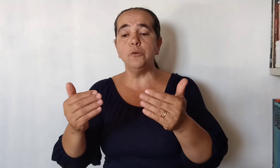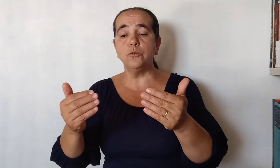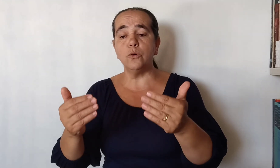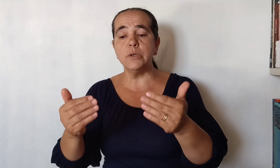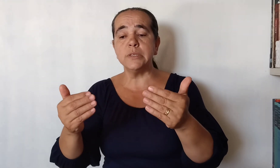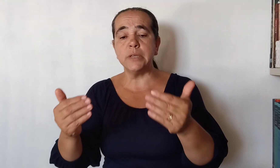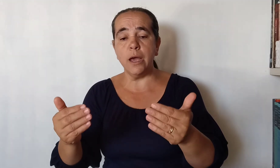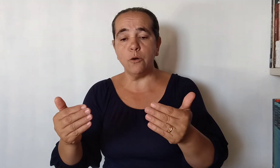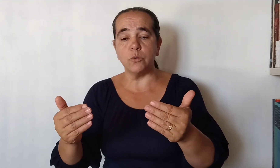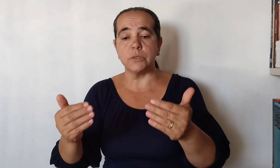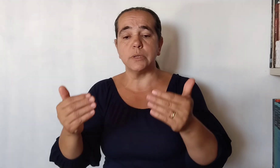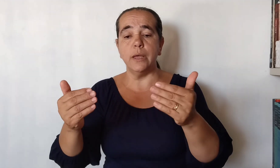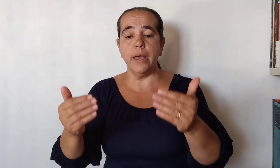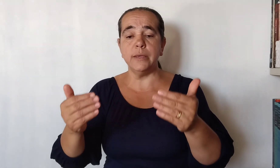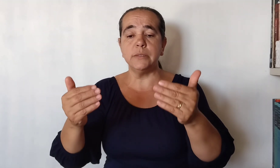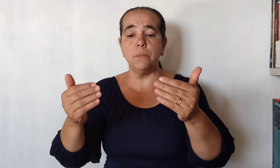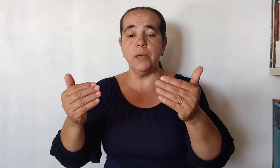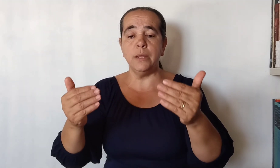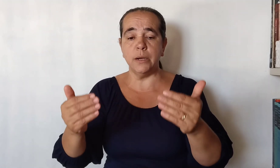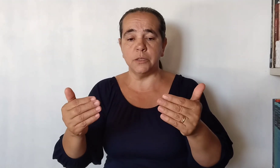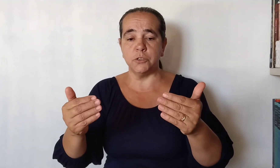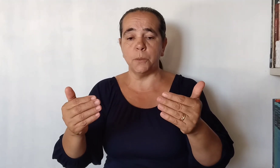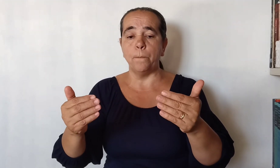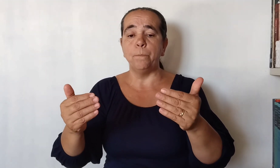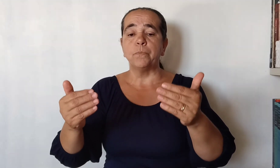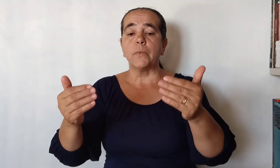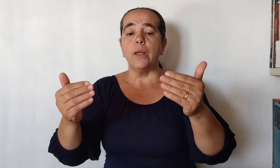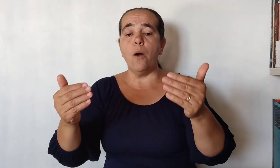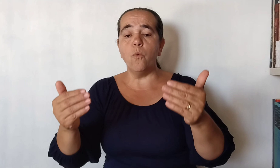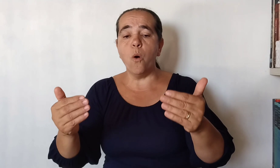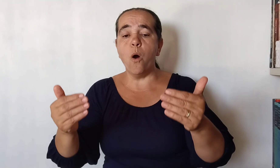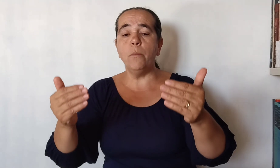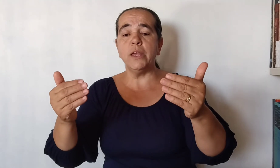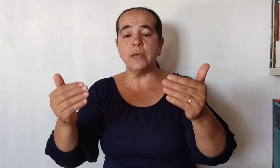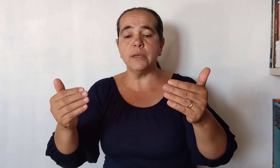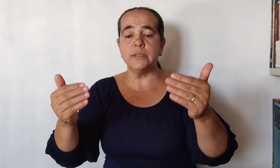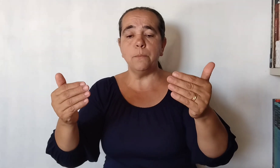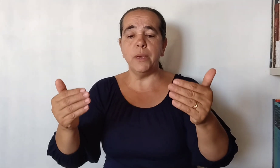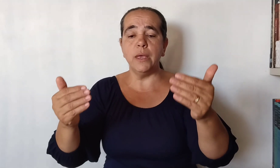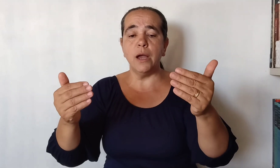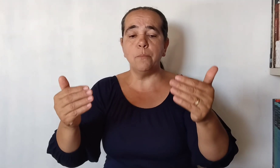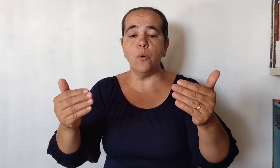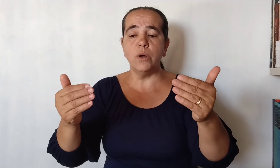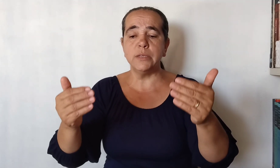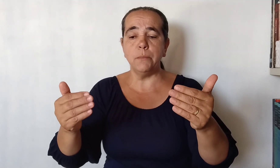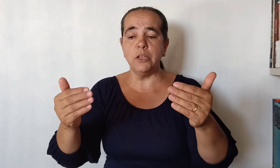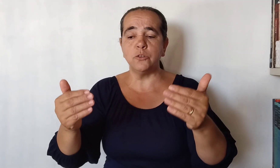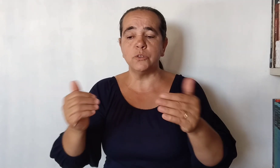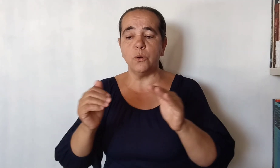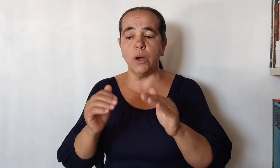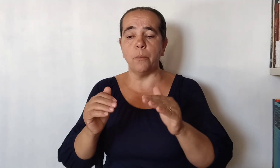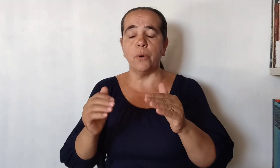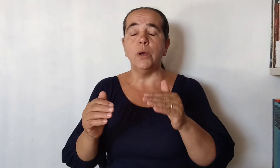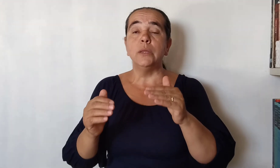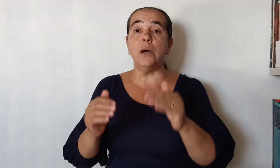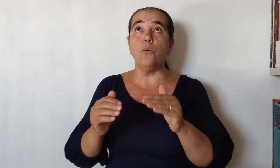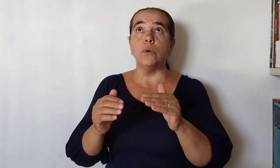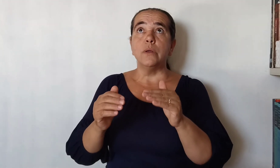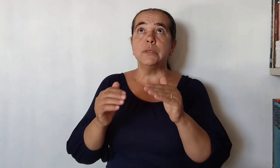reino dos céus é semelhante a um homem que semeia boa semente no seu campo. Então, se